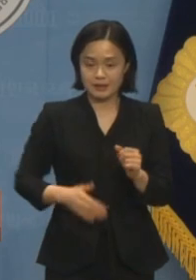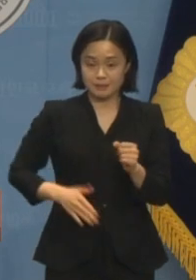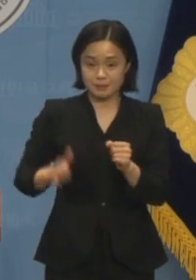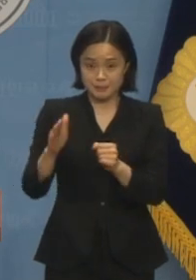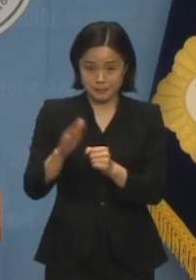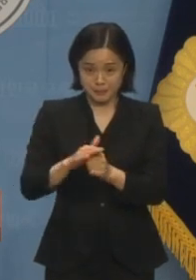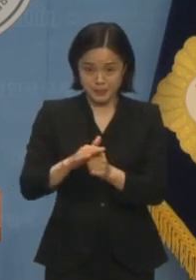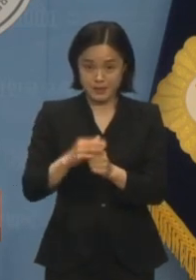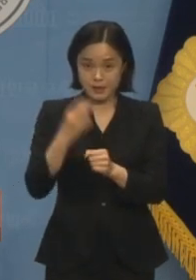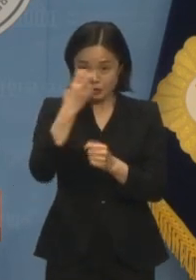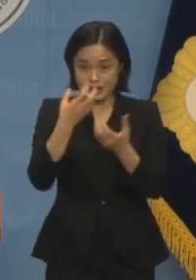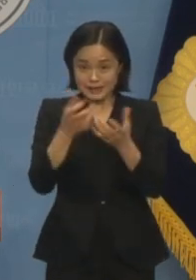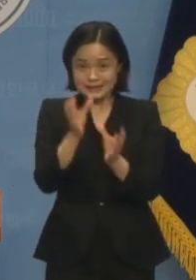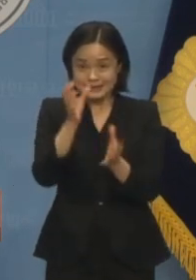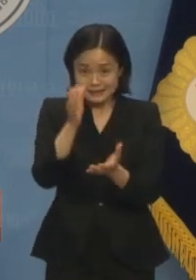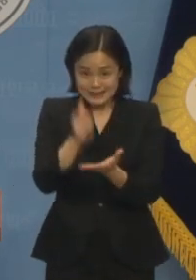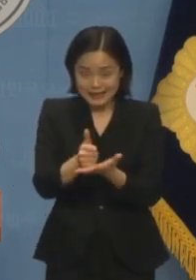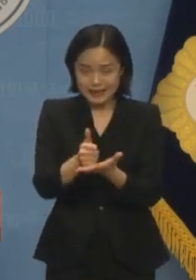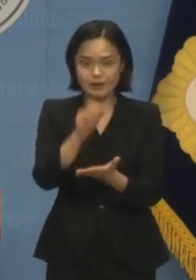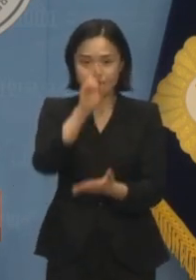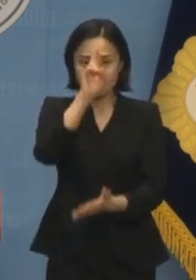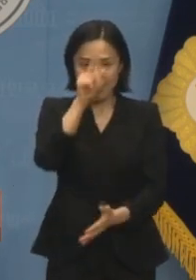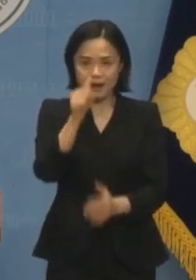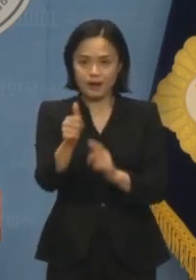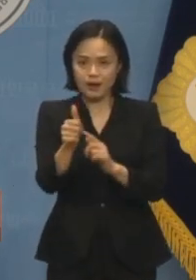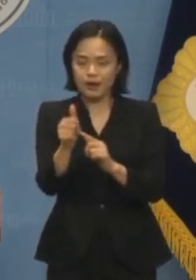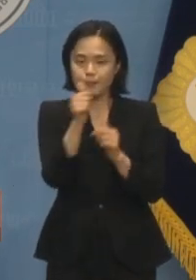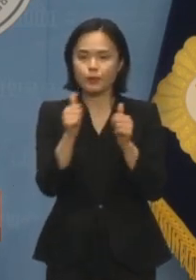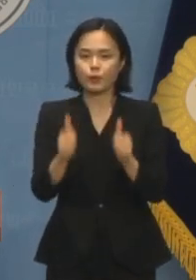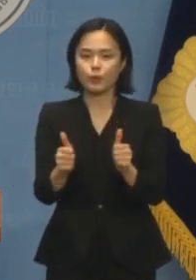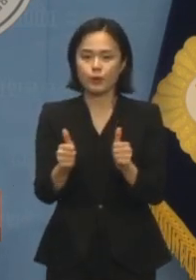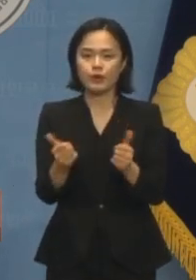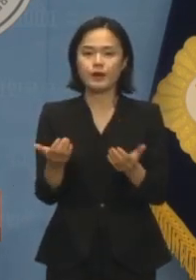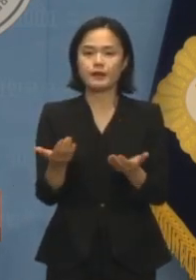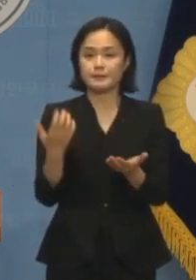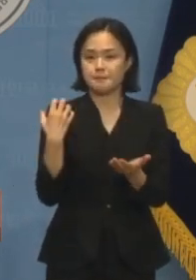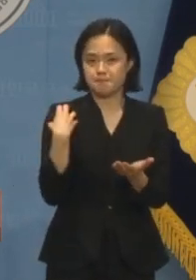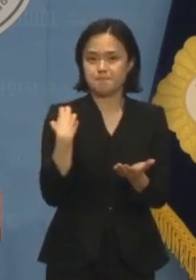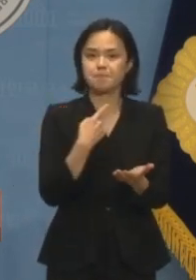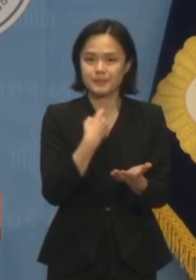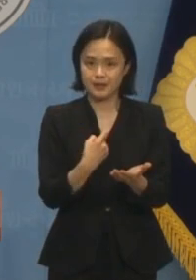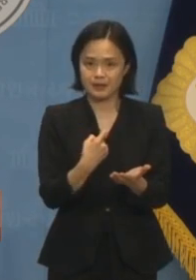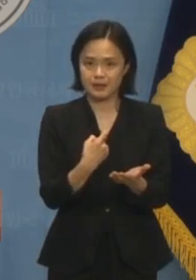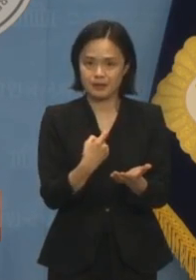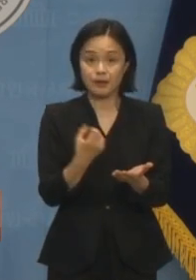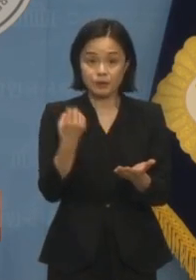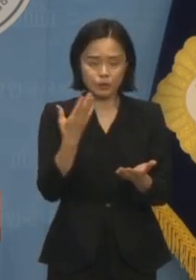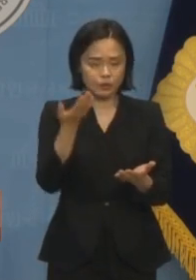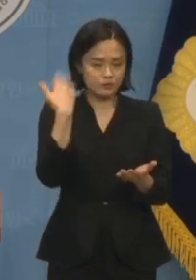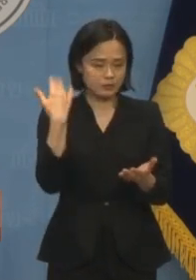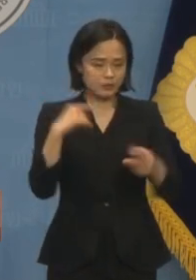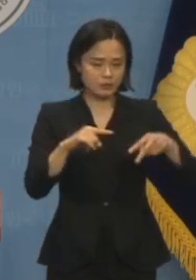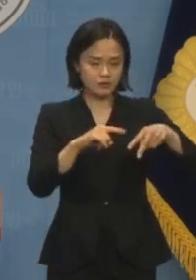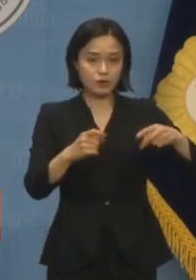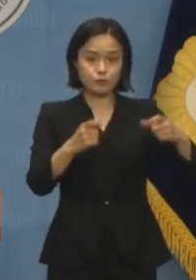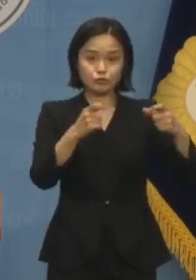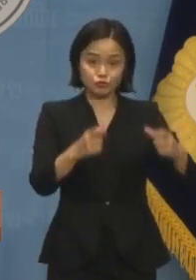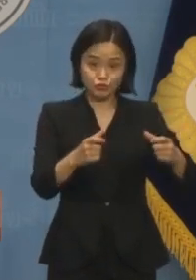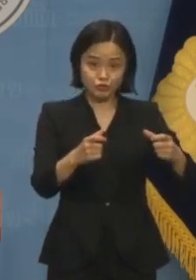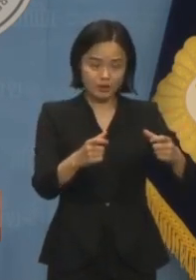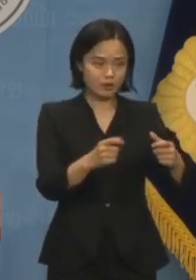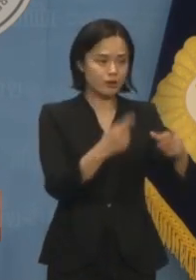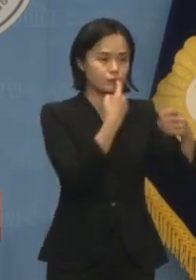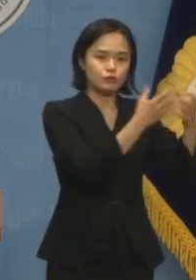변호인이었으며 지난 총선 당시 민주당 서대문구 경선에 참여한 인물입니다. 소위